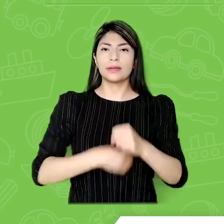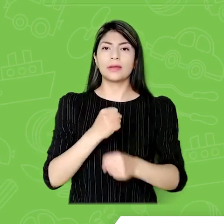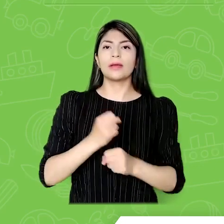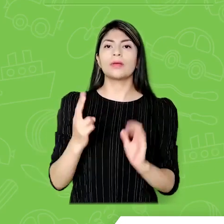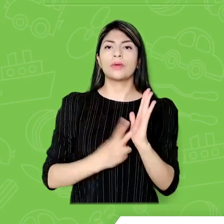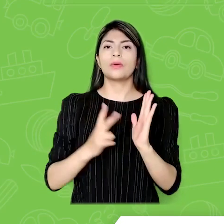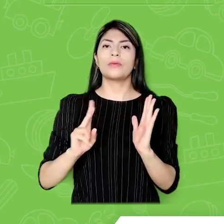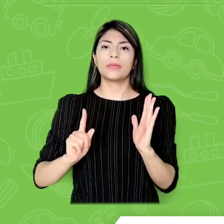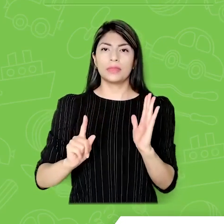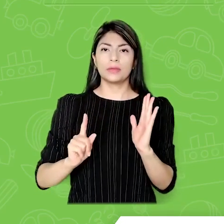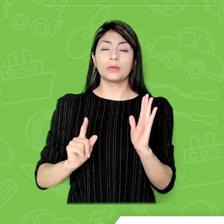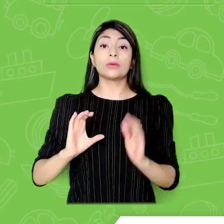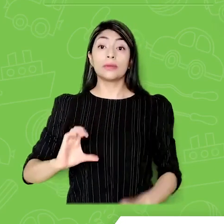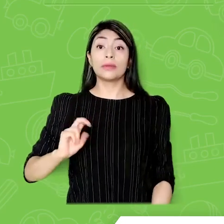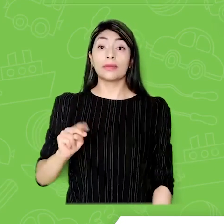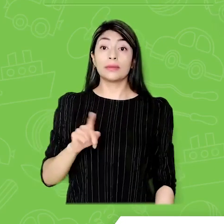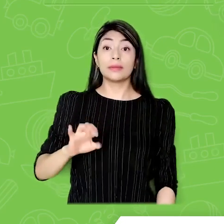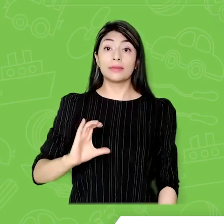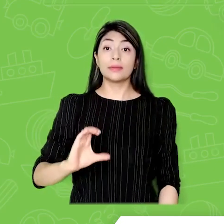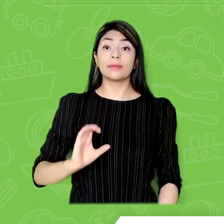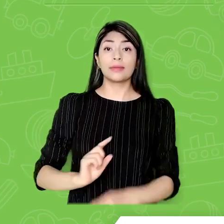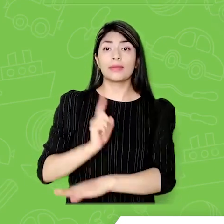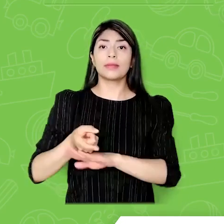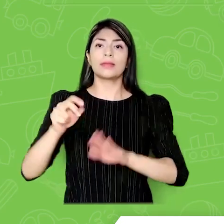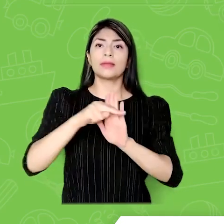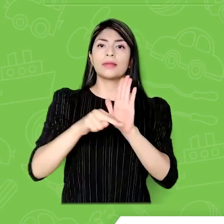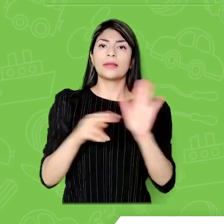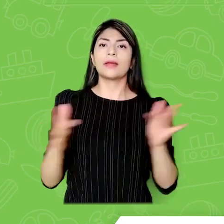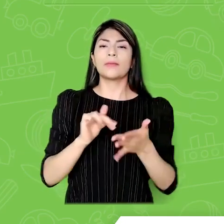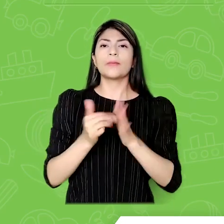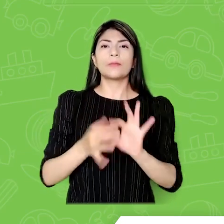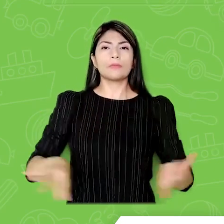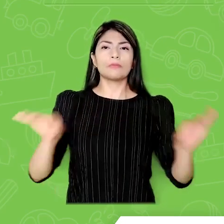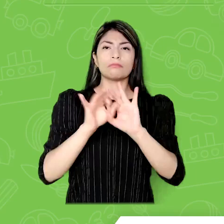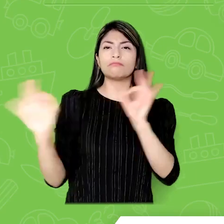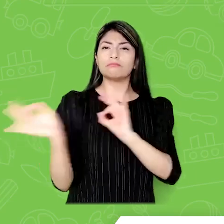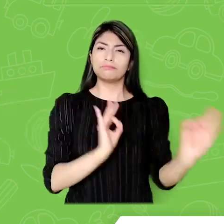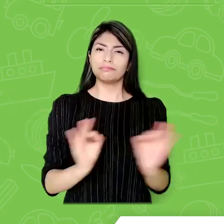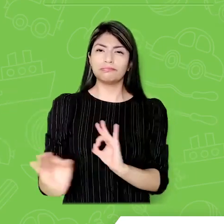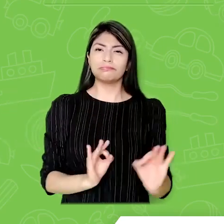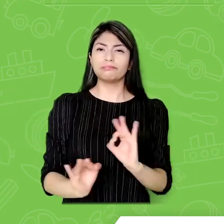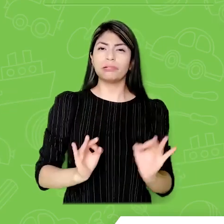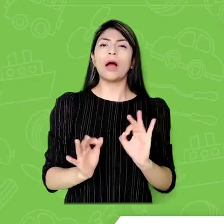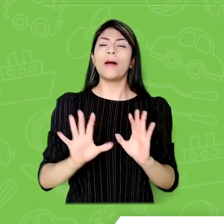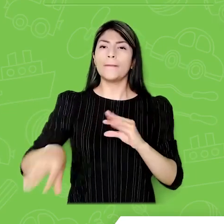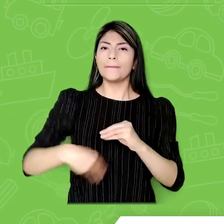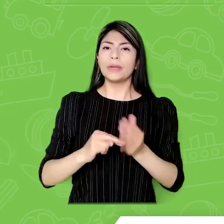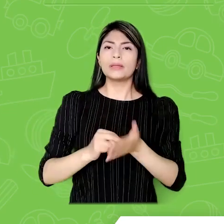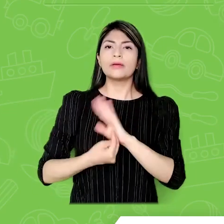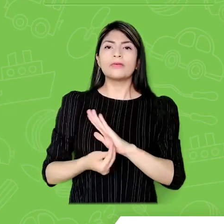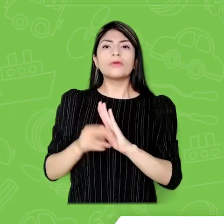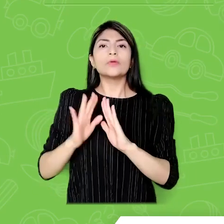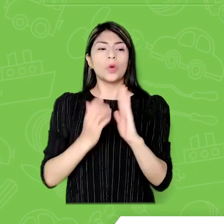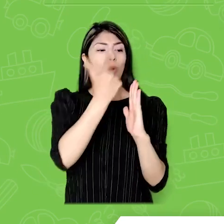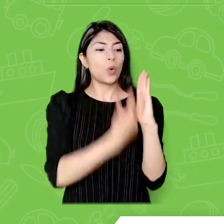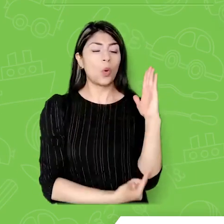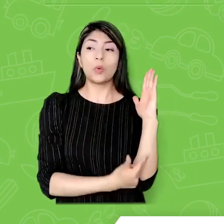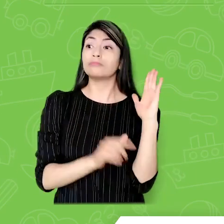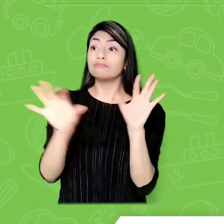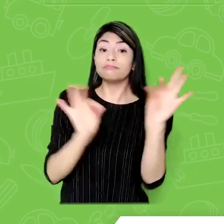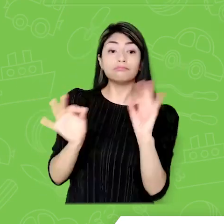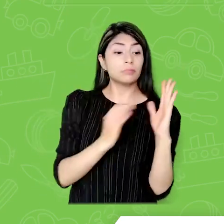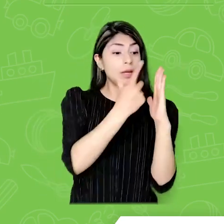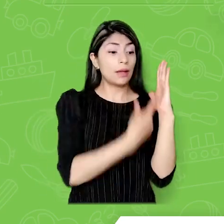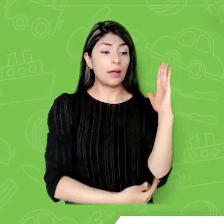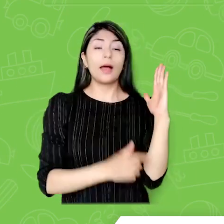CNSC reglamenta la conformación, organización y manejo del Banco Nacional de Listas de Elegibles para el Sistema General de